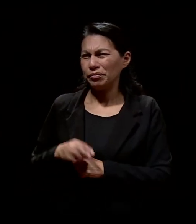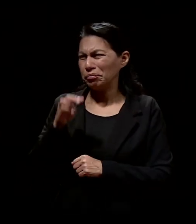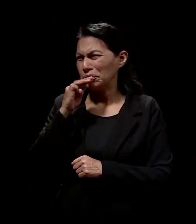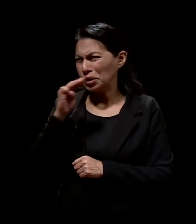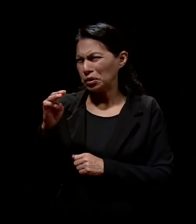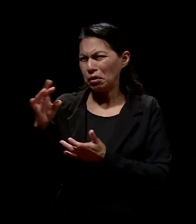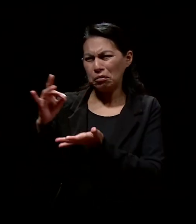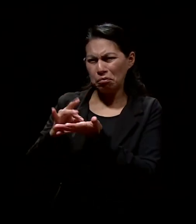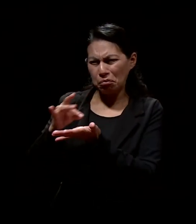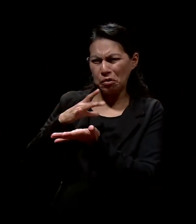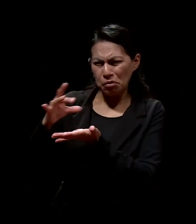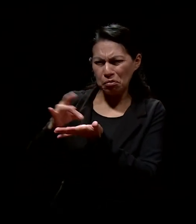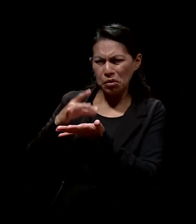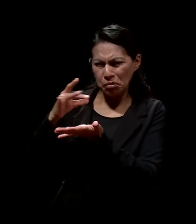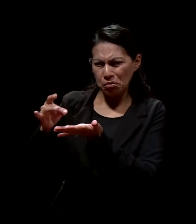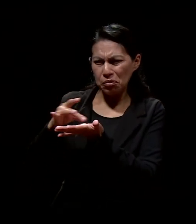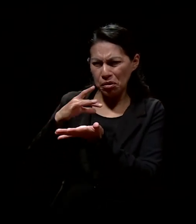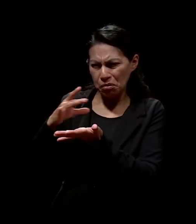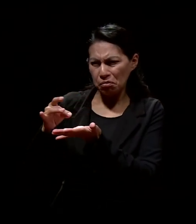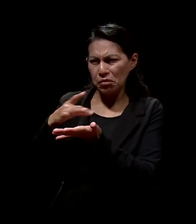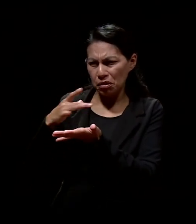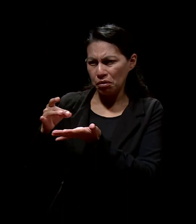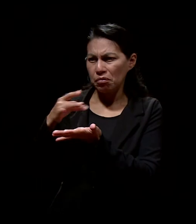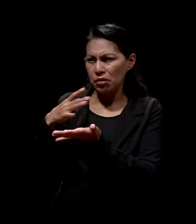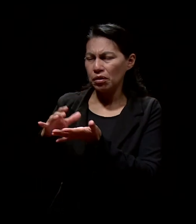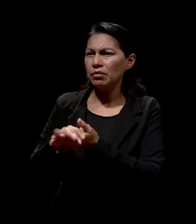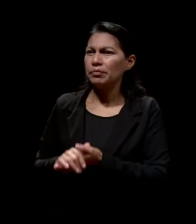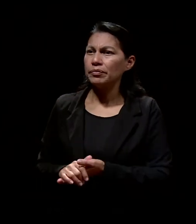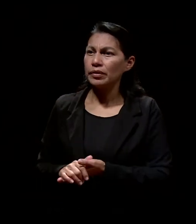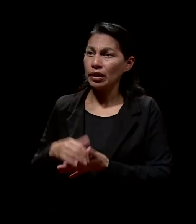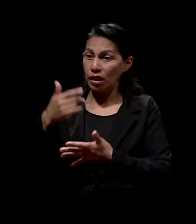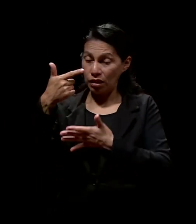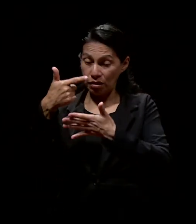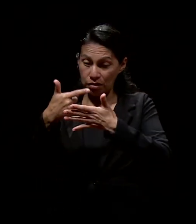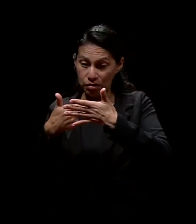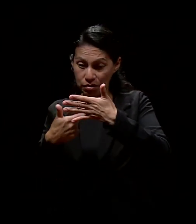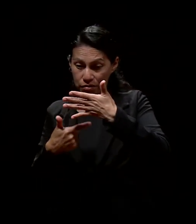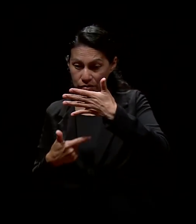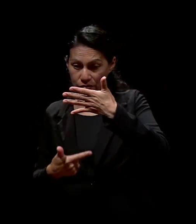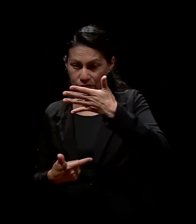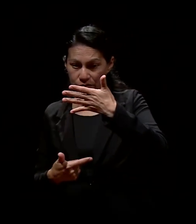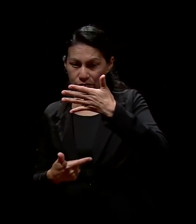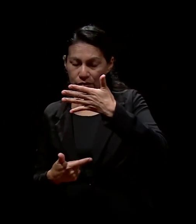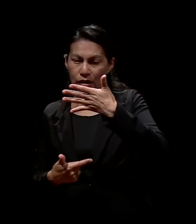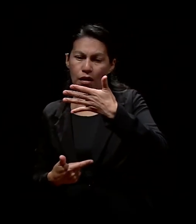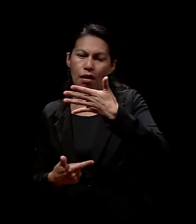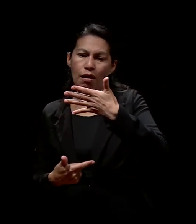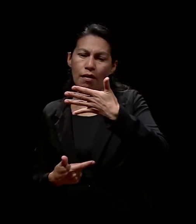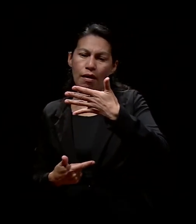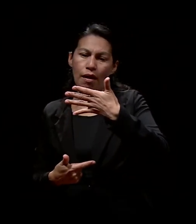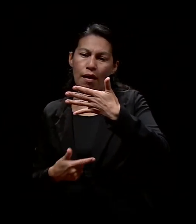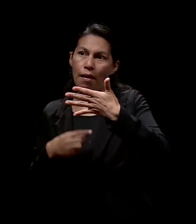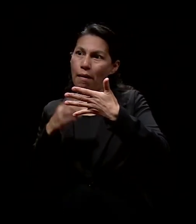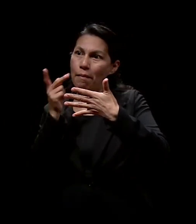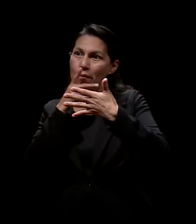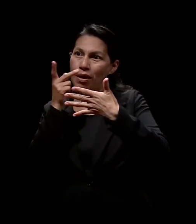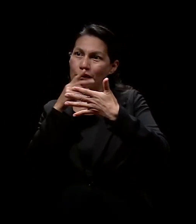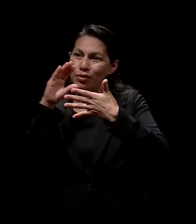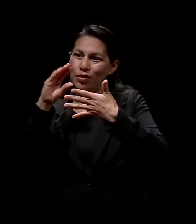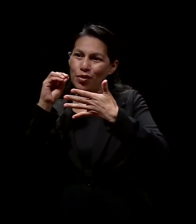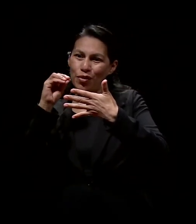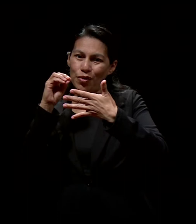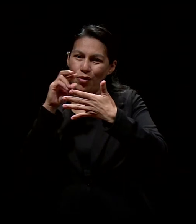visitar, me empezaron a llegar mensajes. Yo estaba con mi mamá y con una tía, y justamente dentro de la lista de los mensajes que me